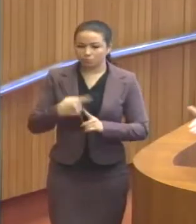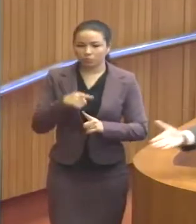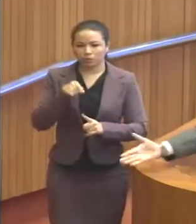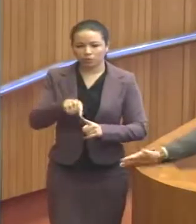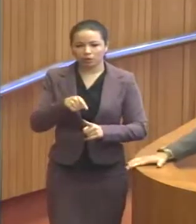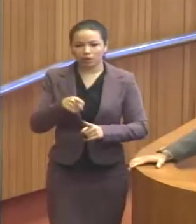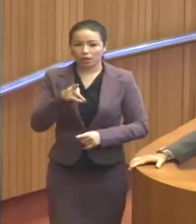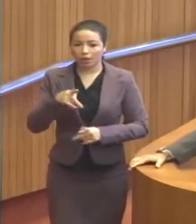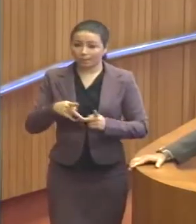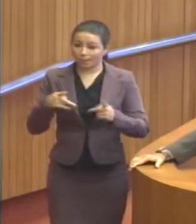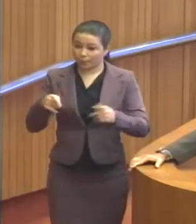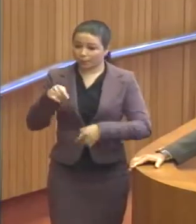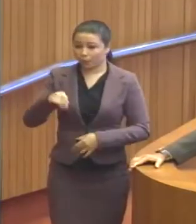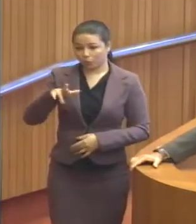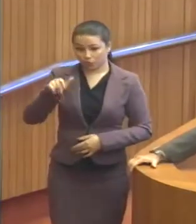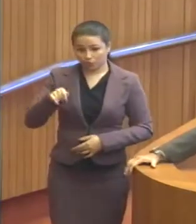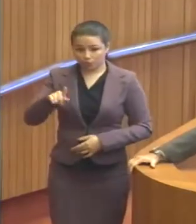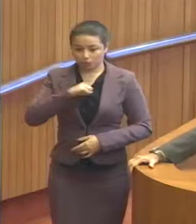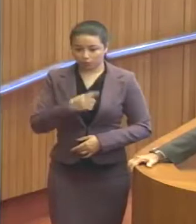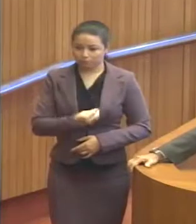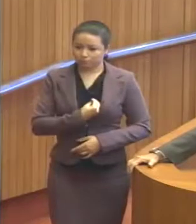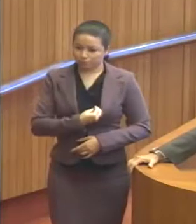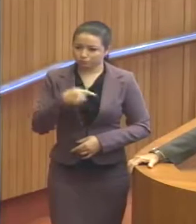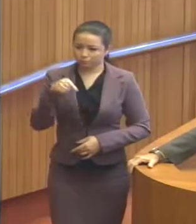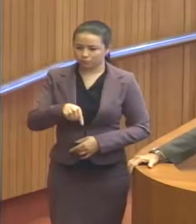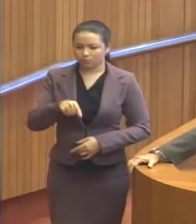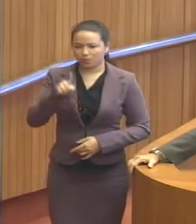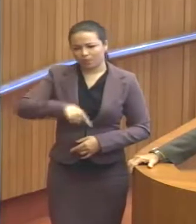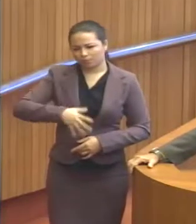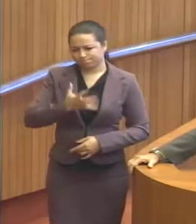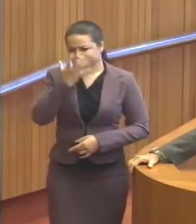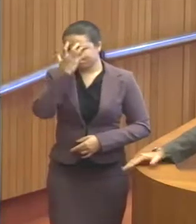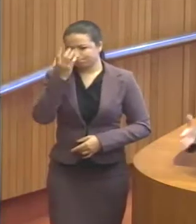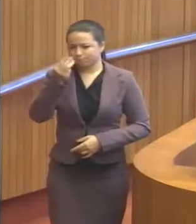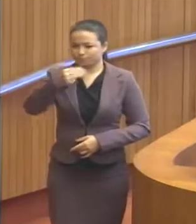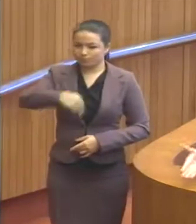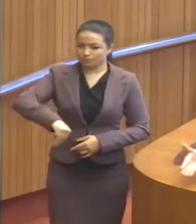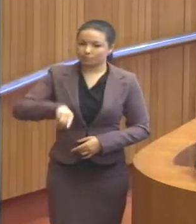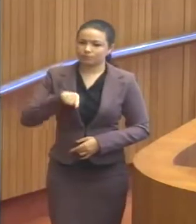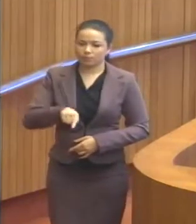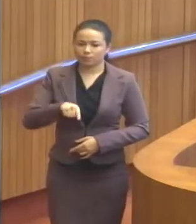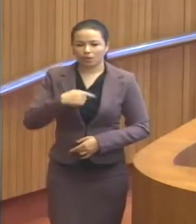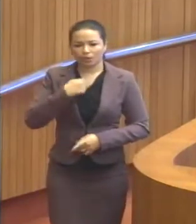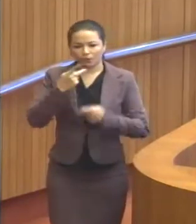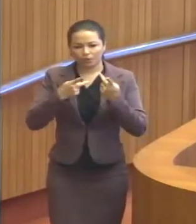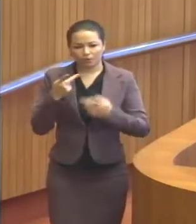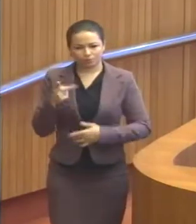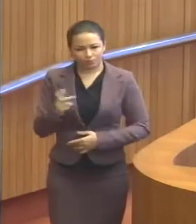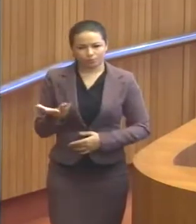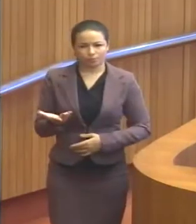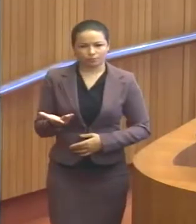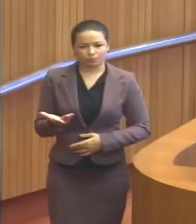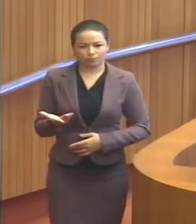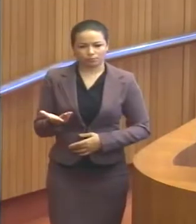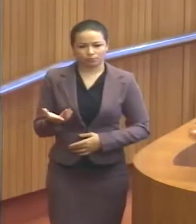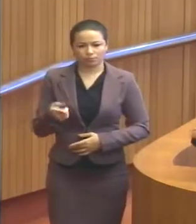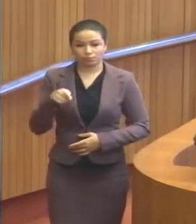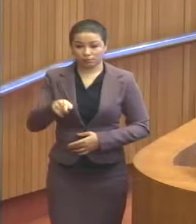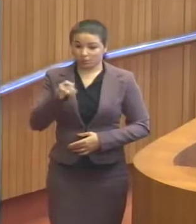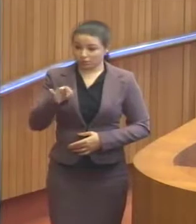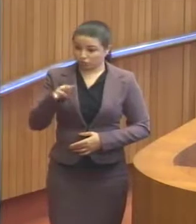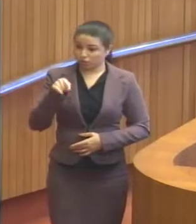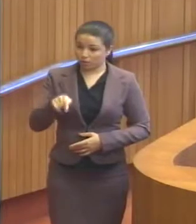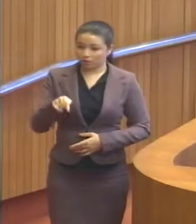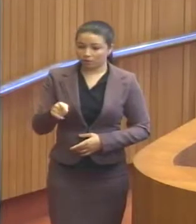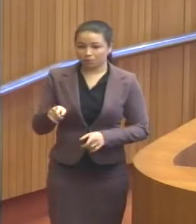porque essa procuradora que está é uma vergonha para o Estado do Maranhão, eu digo a ela, ainda é